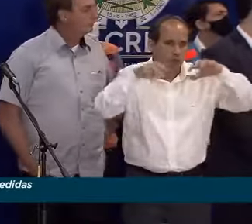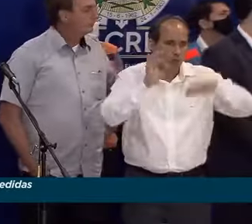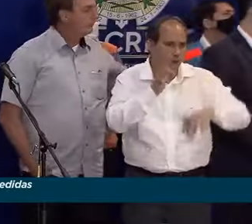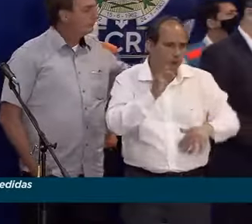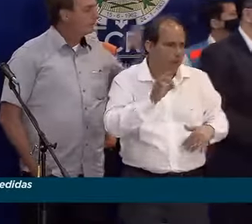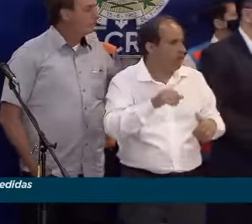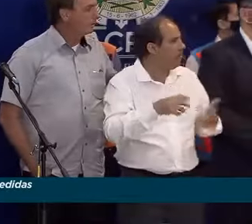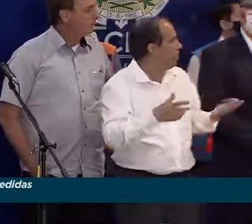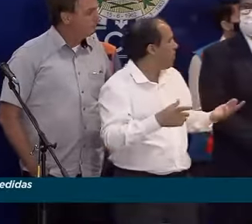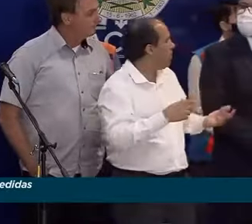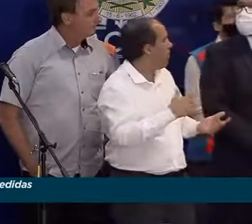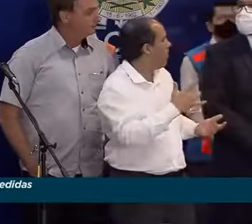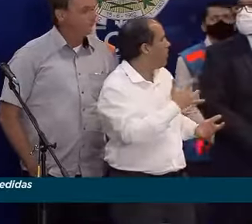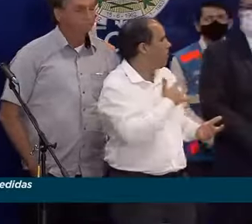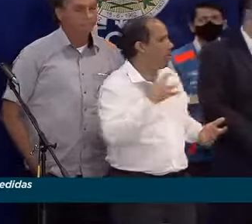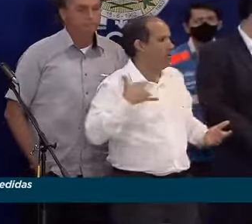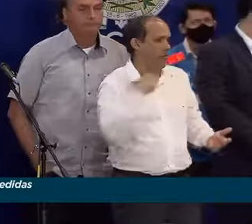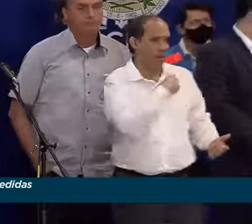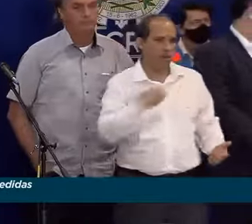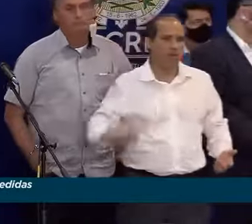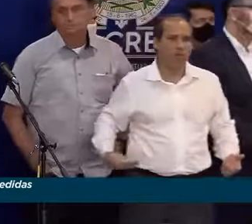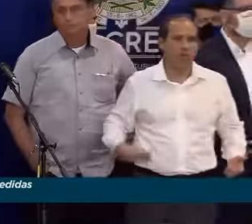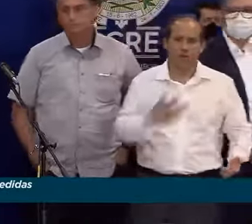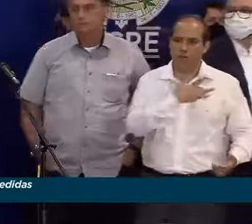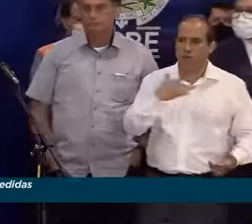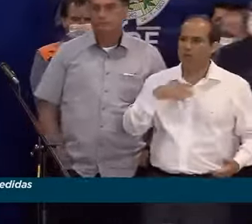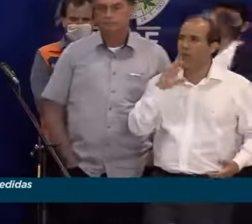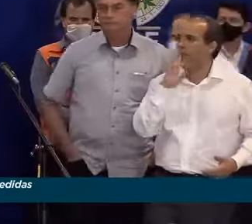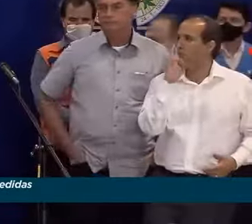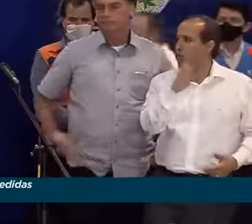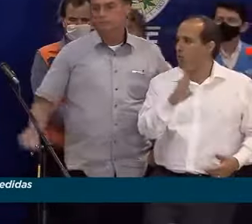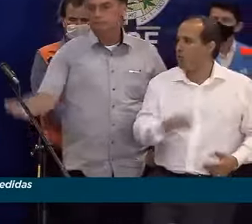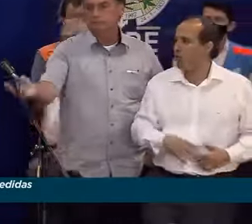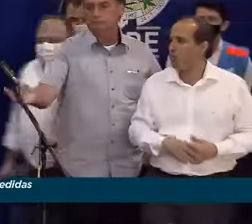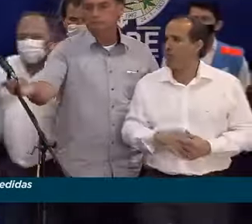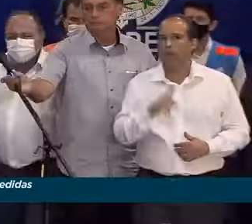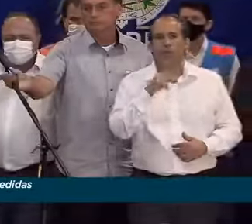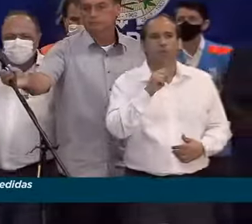inclusive. Obrigada. Fica perto do microfone.